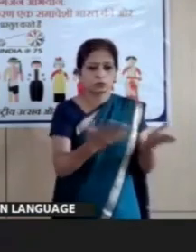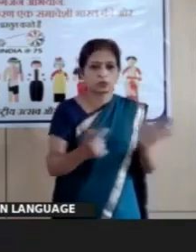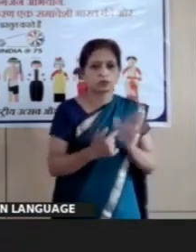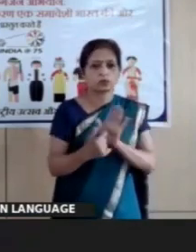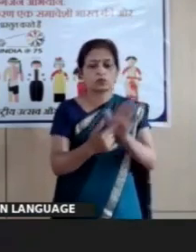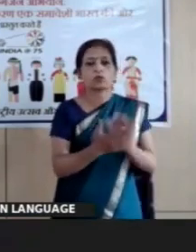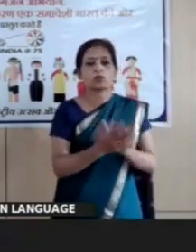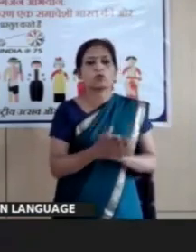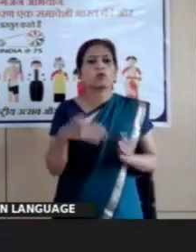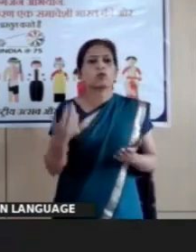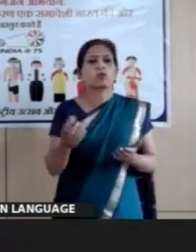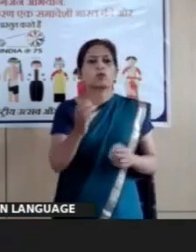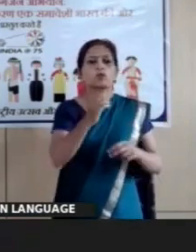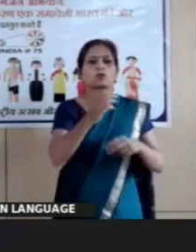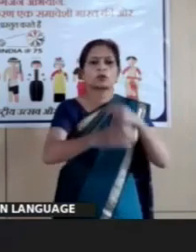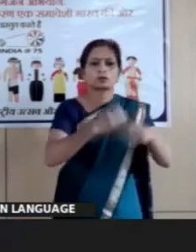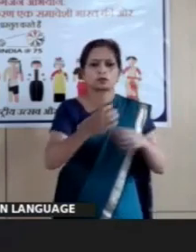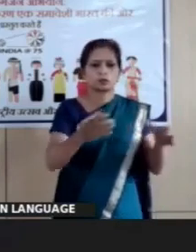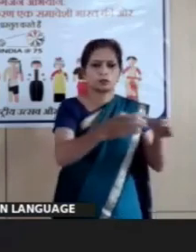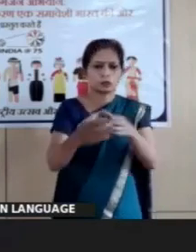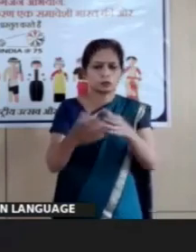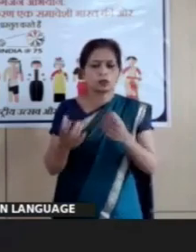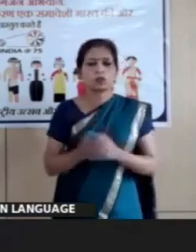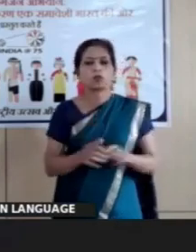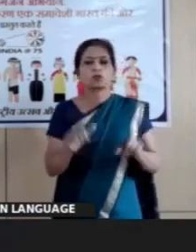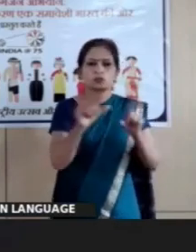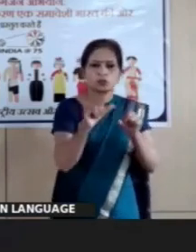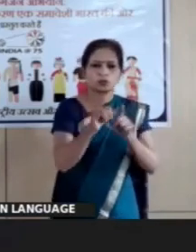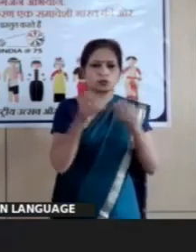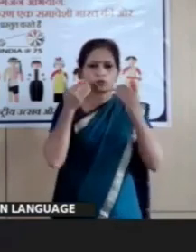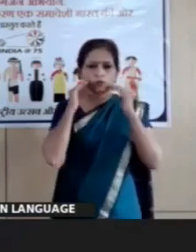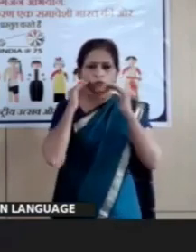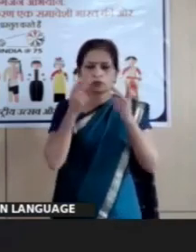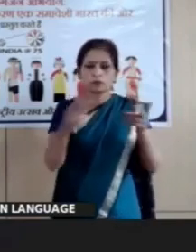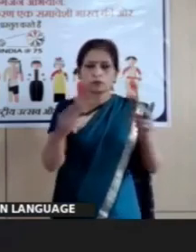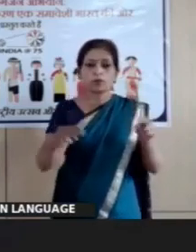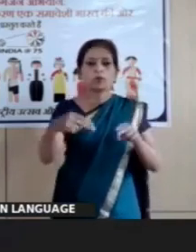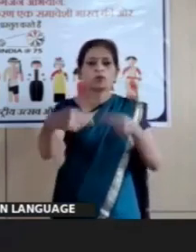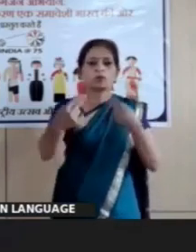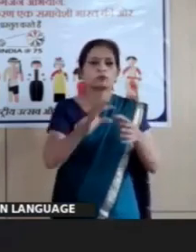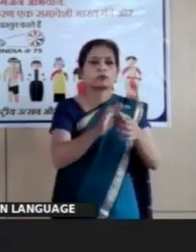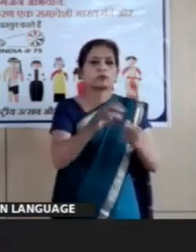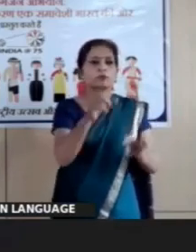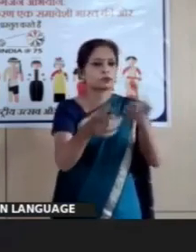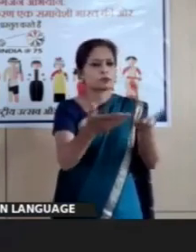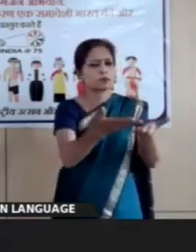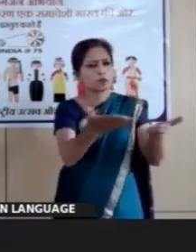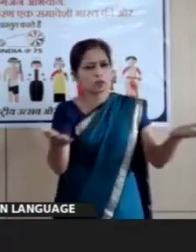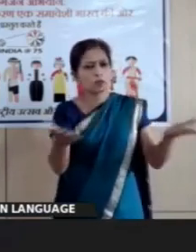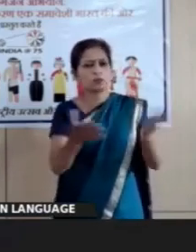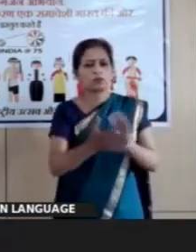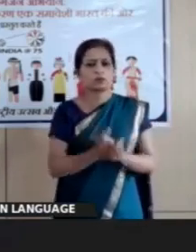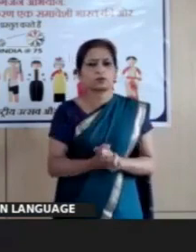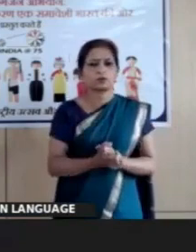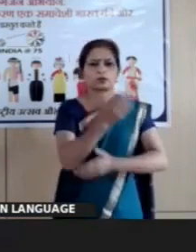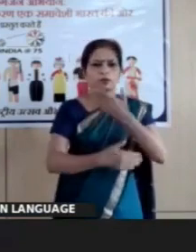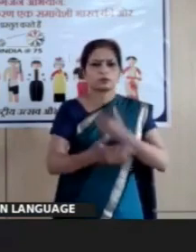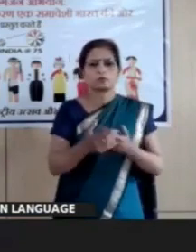प्रतिभागी, विभिन्न आयोजनों के अतिथिगण और YouTube, Facebook और ऑनलाइन मंच के माध्यम से जुड़े सभी दर्शक और